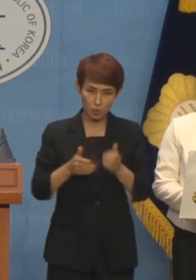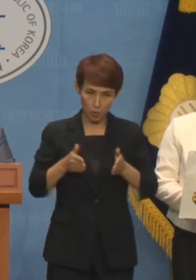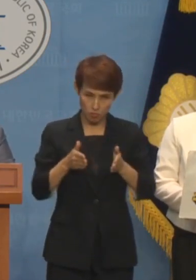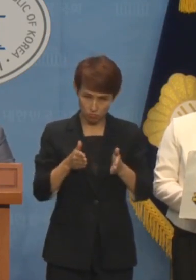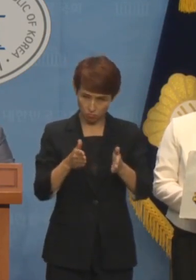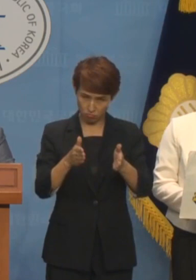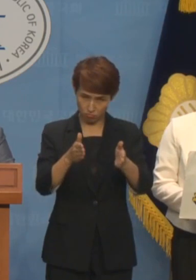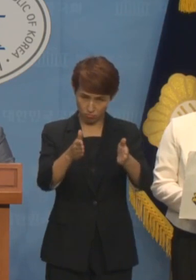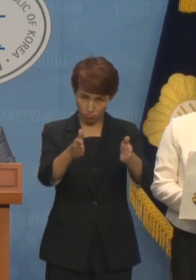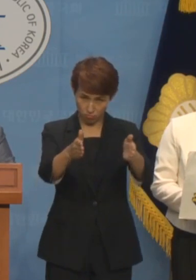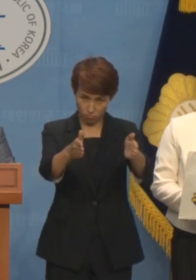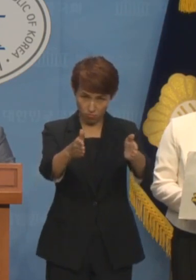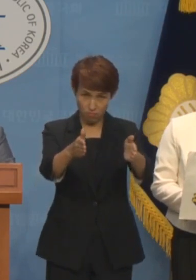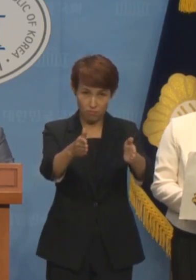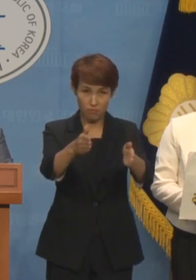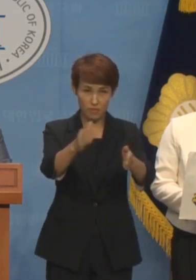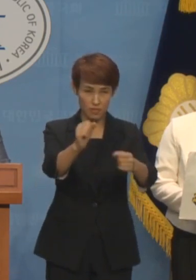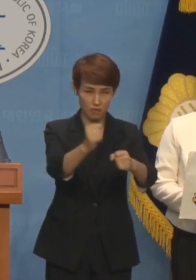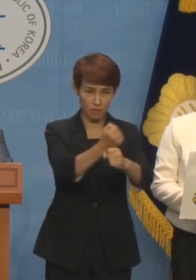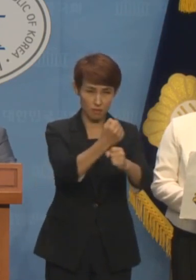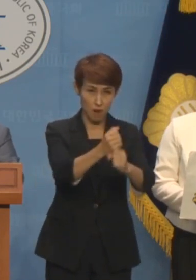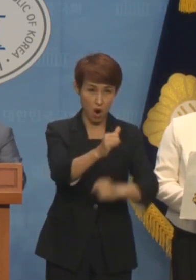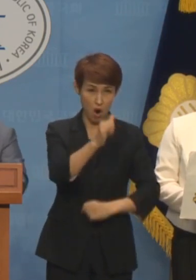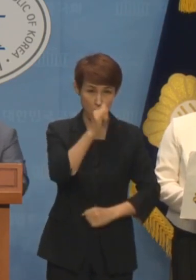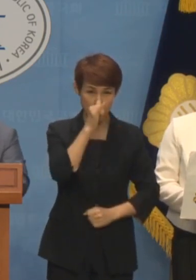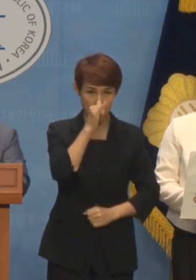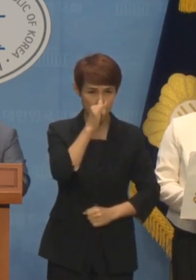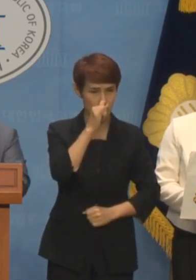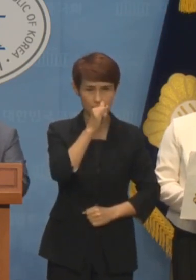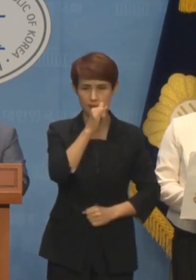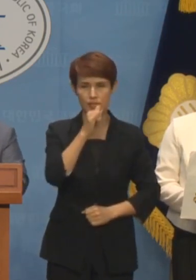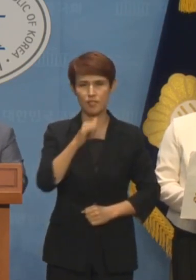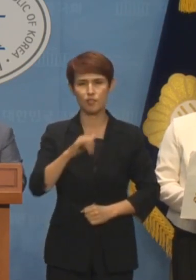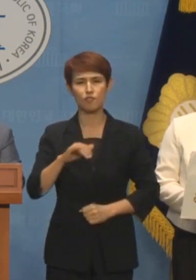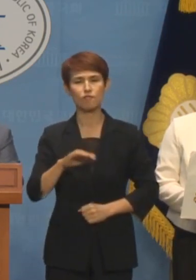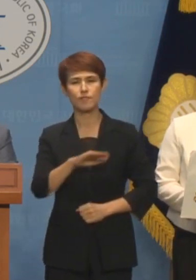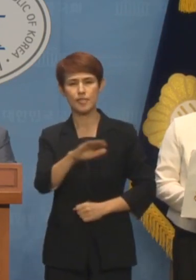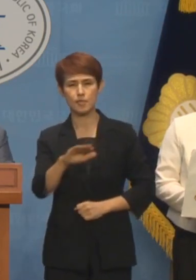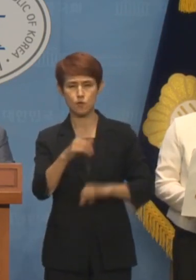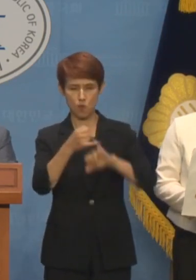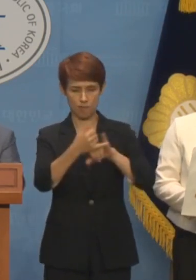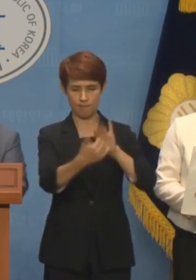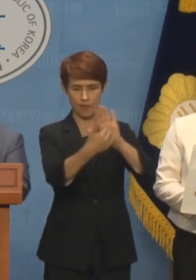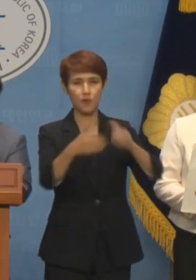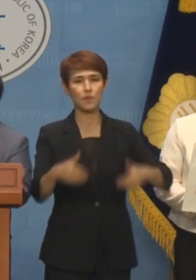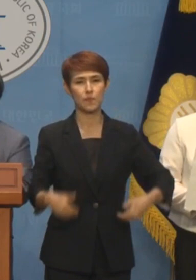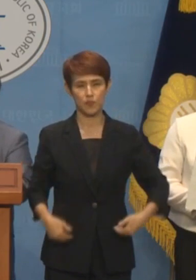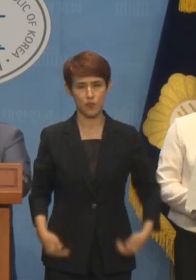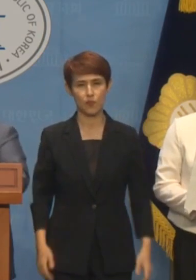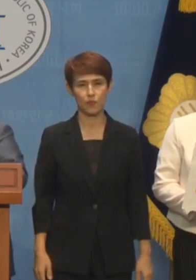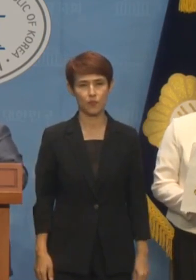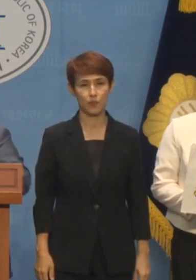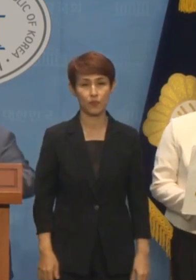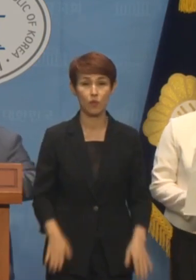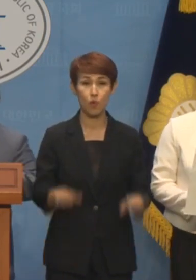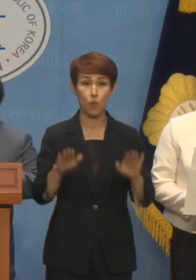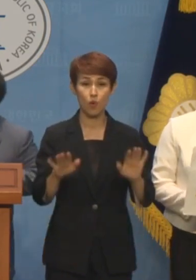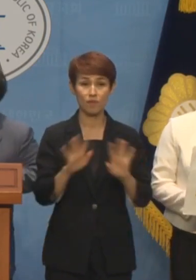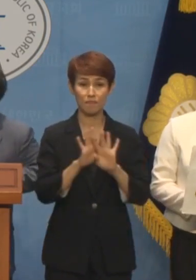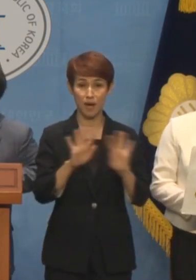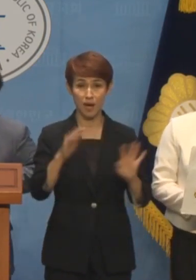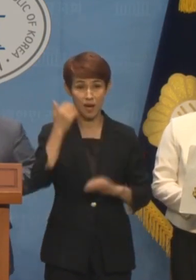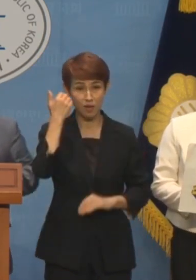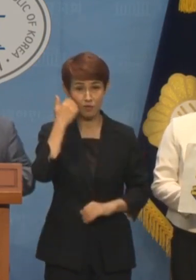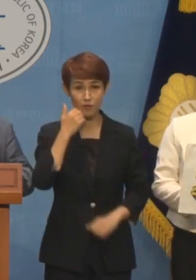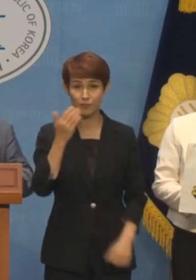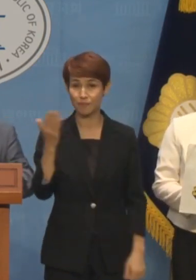진행하고 있다는 점에서 저희의 대응은 더욱더 가속화되어야 된다고 생각합니다. 오늘 기자회견 참석자들 소개하겠습니다. 맨